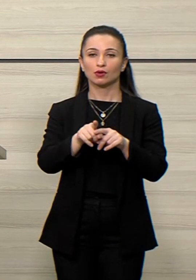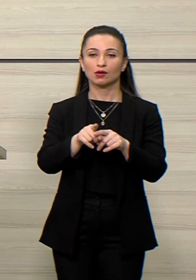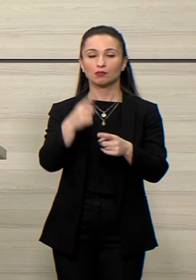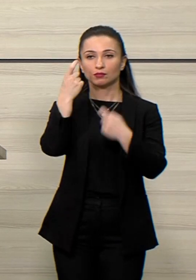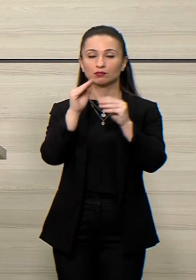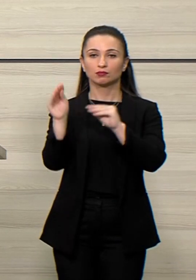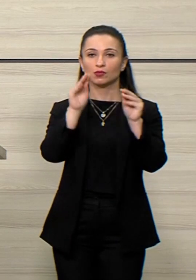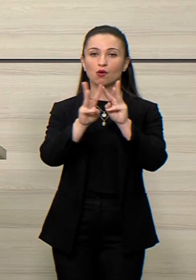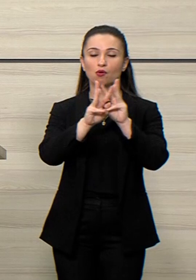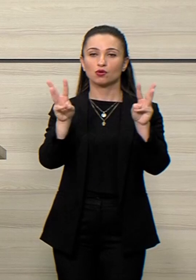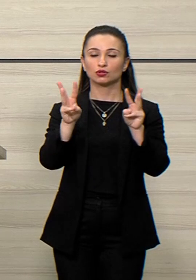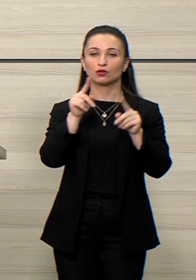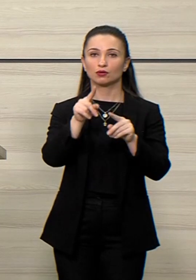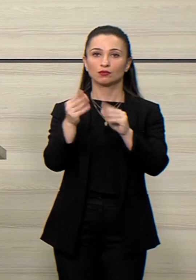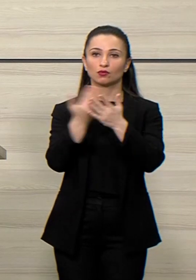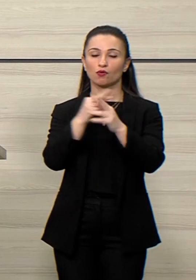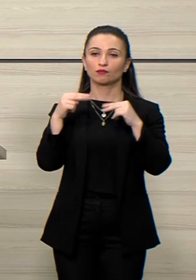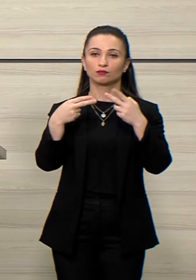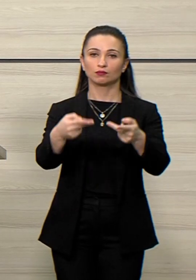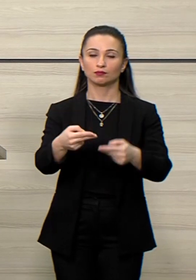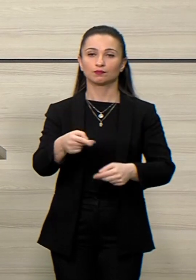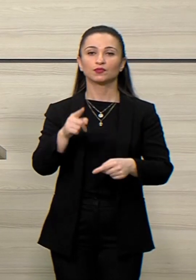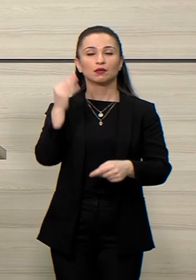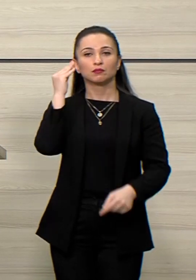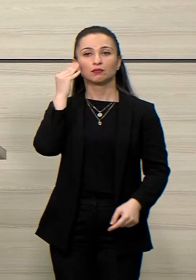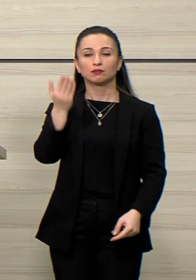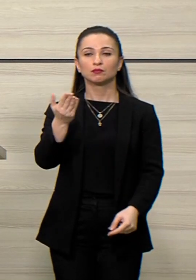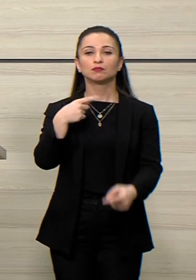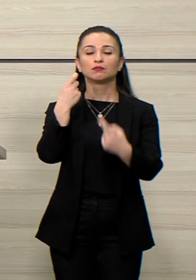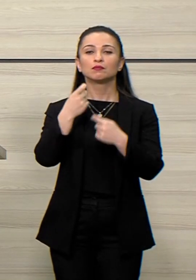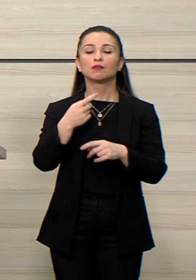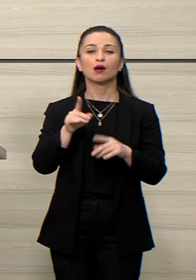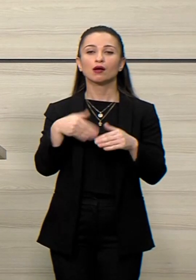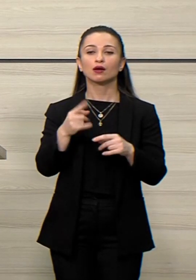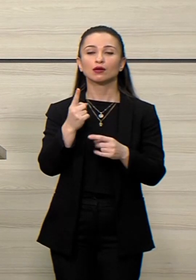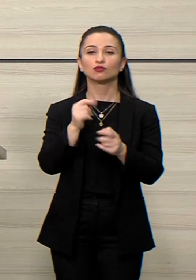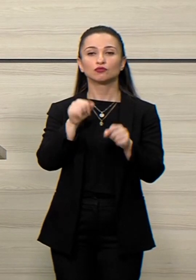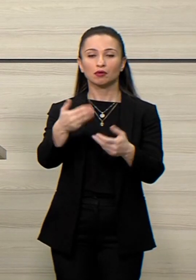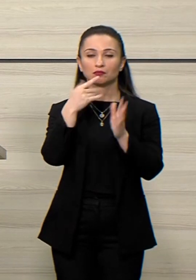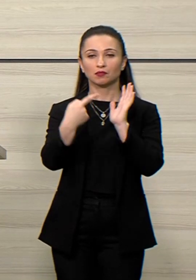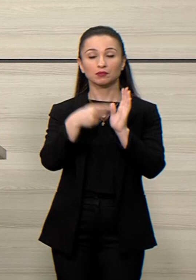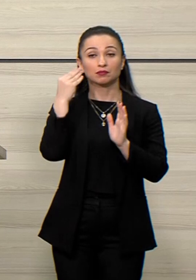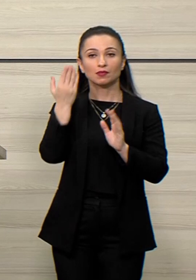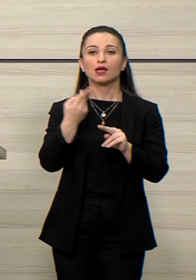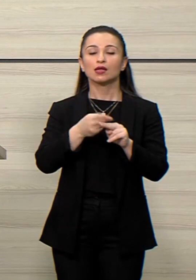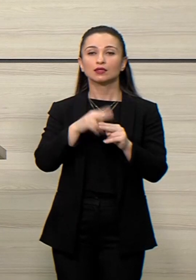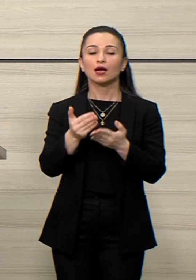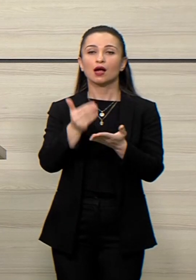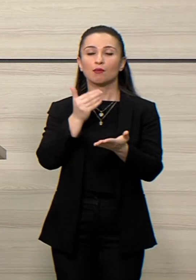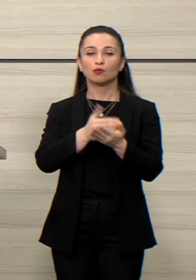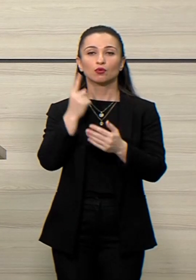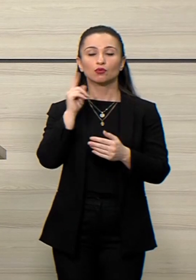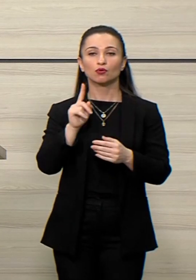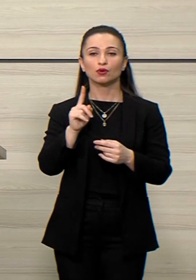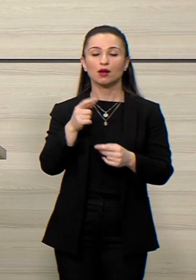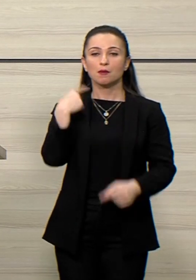მონაცემი იქნება ონლაინ რეჟიმში განახლებული. რატომ არ წარმოგიდგენთ ამ მონაცემს, მე შესაძლოა გაქვთ ეს კითხვა. იქიდან